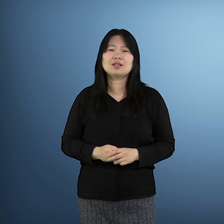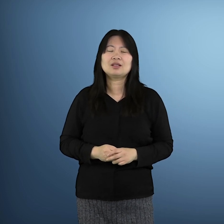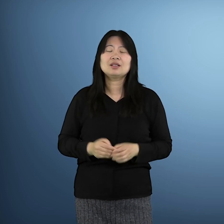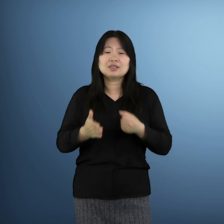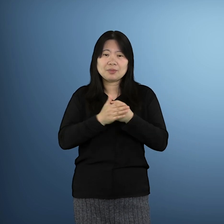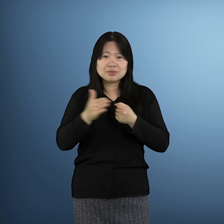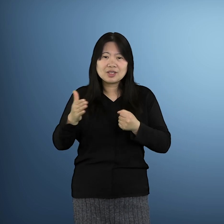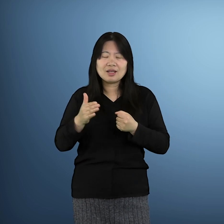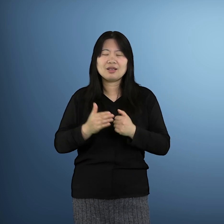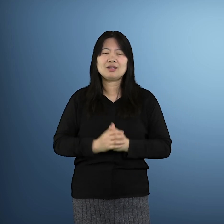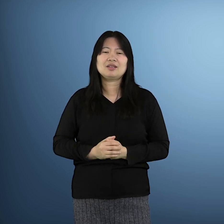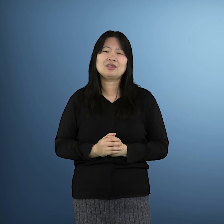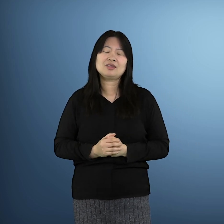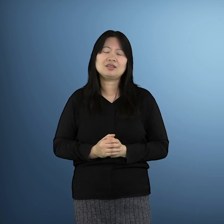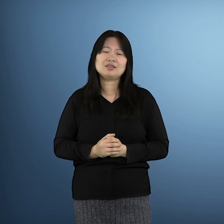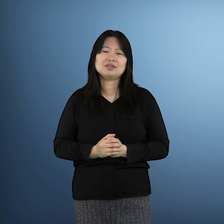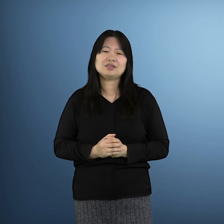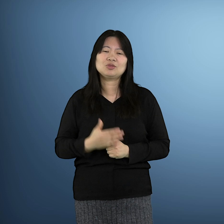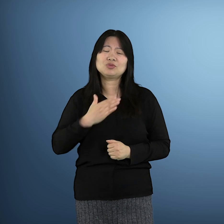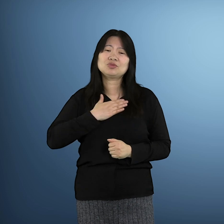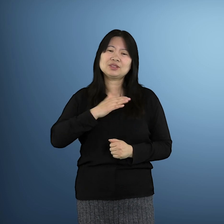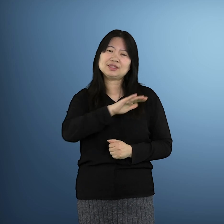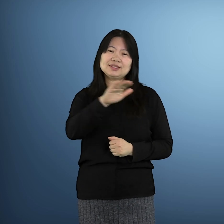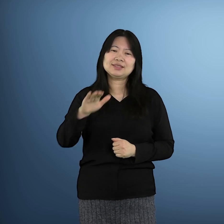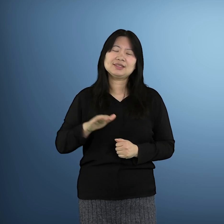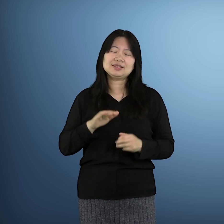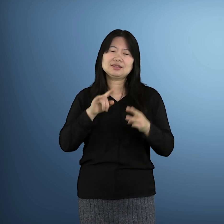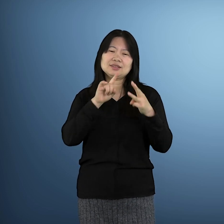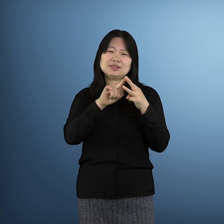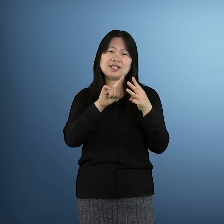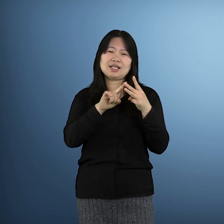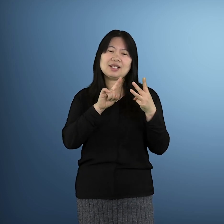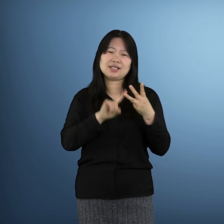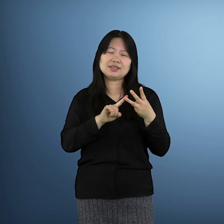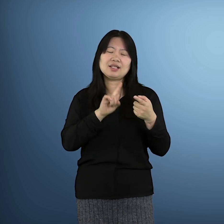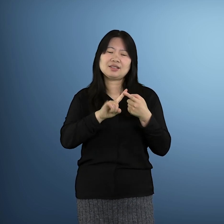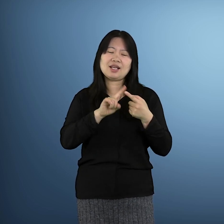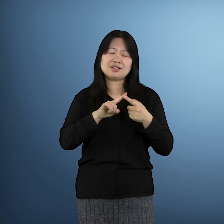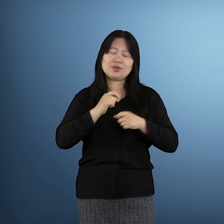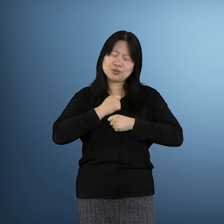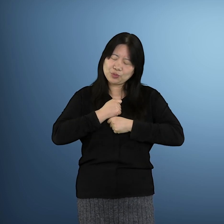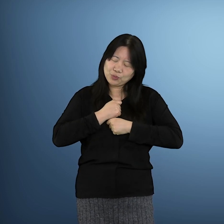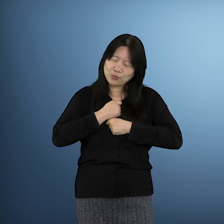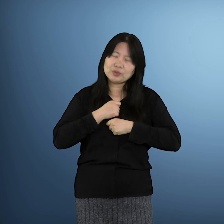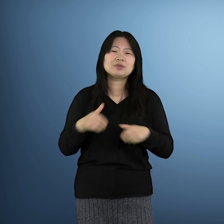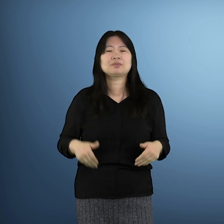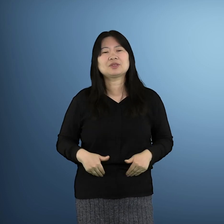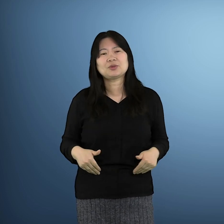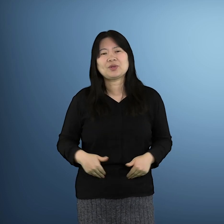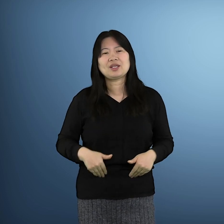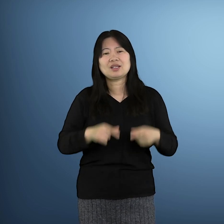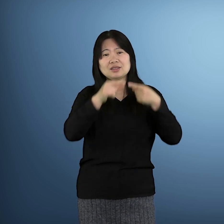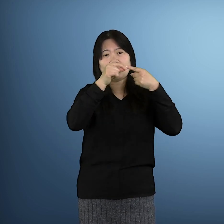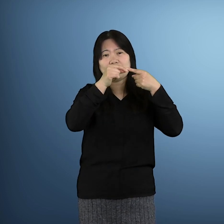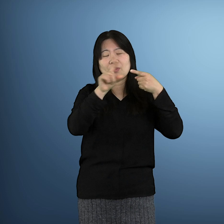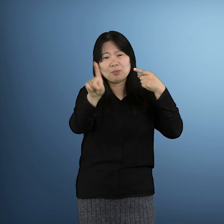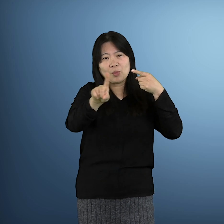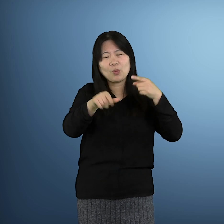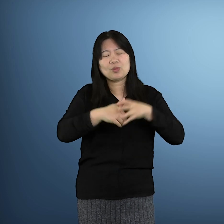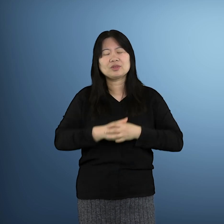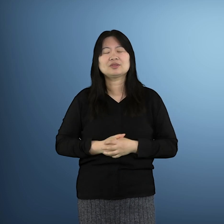그러기 위해서 우리는 세 가지를 좀 유념해야 될 것 같아요. 첫째는